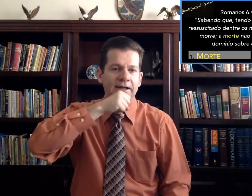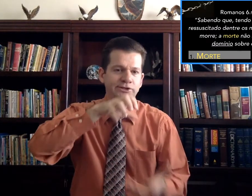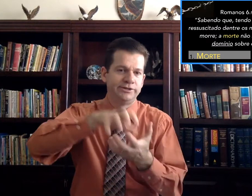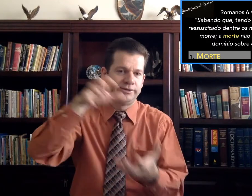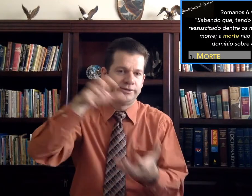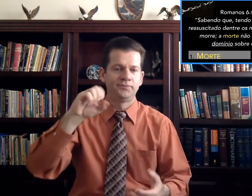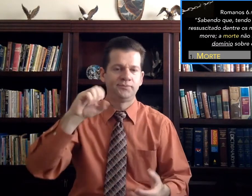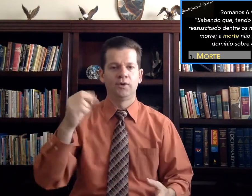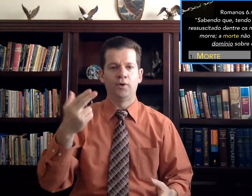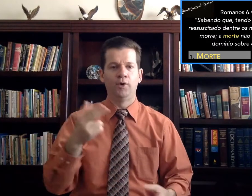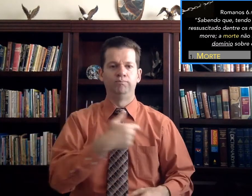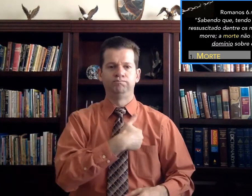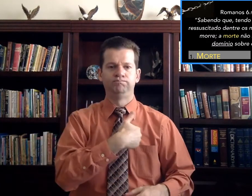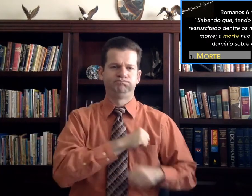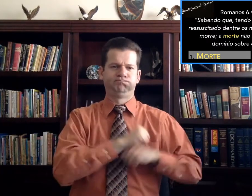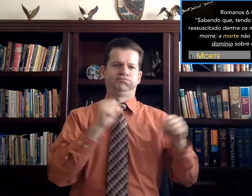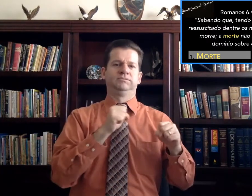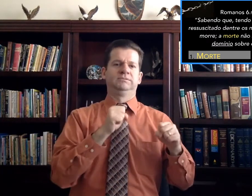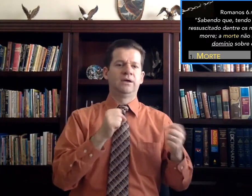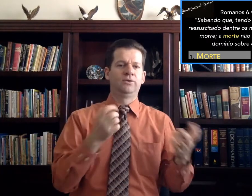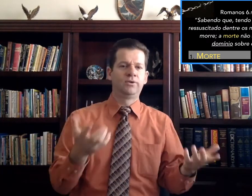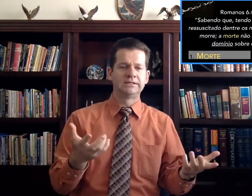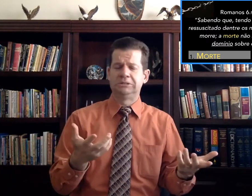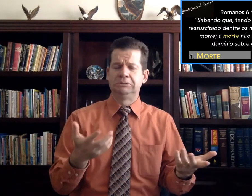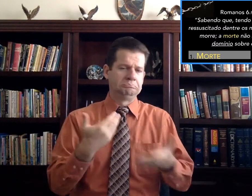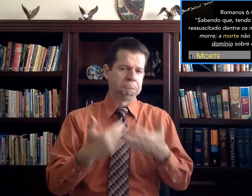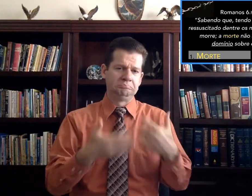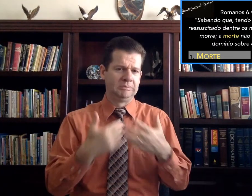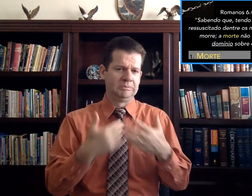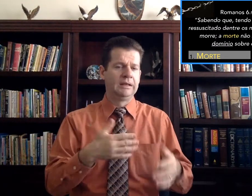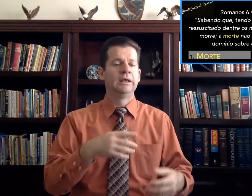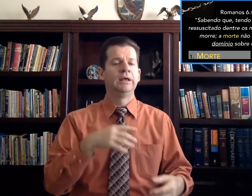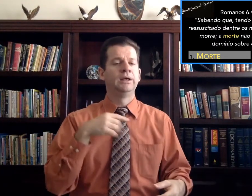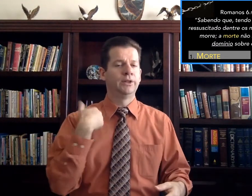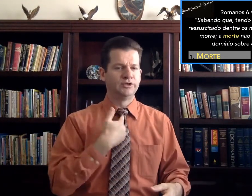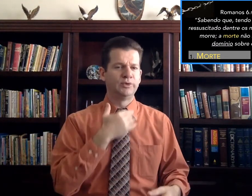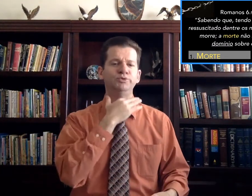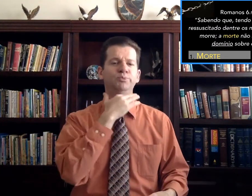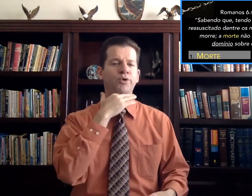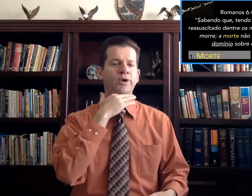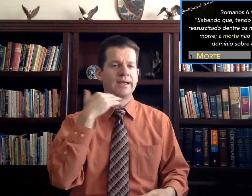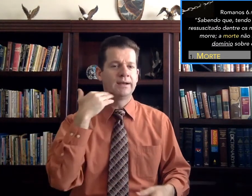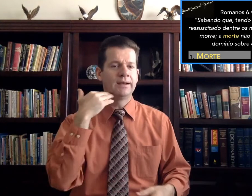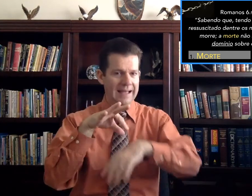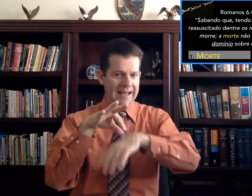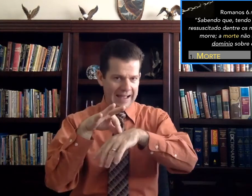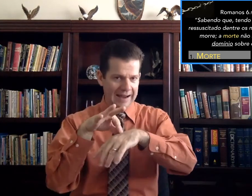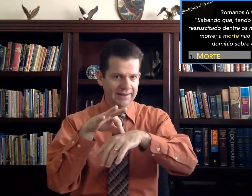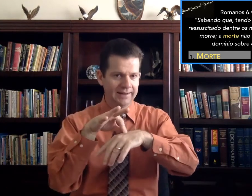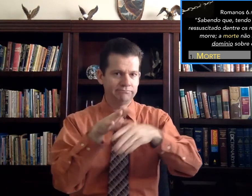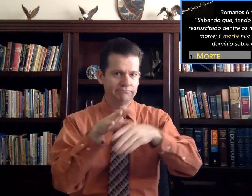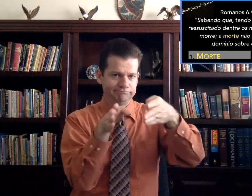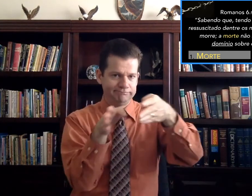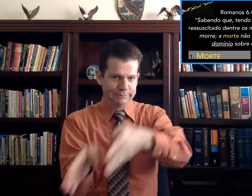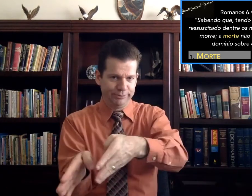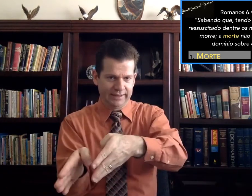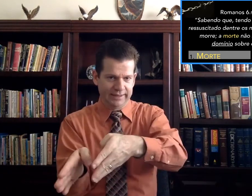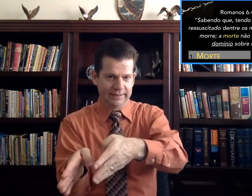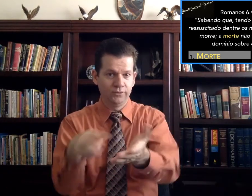idade, ou ataque no coração. Nós vamos morrer, carne, né? Sepultado,